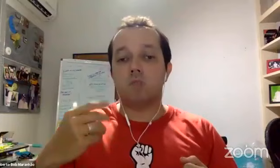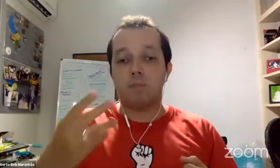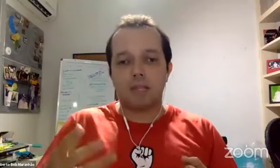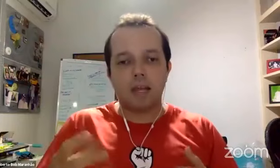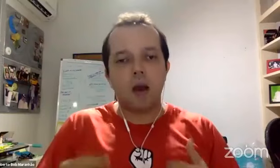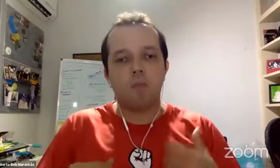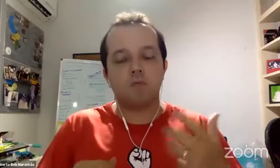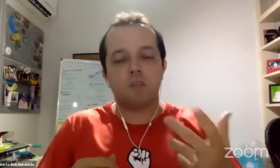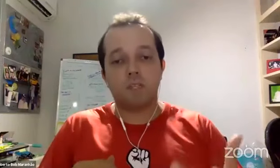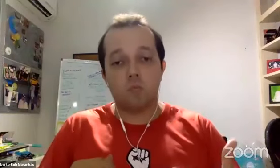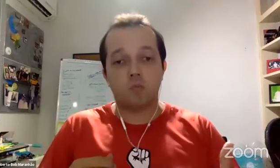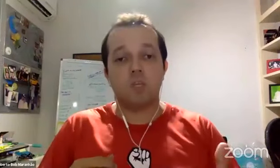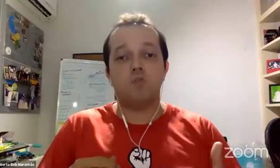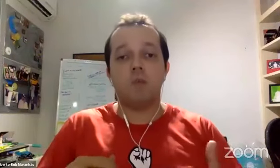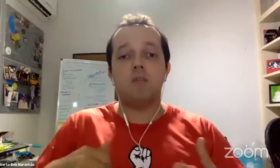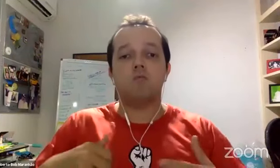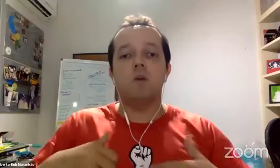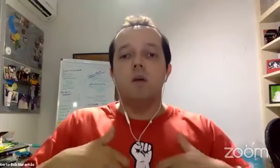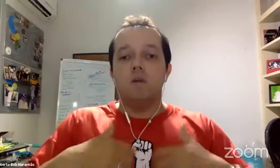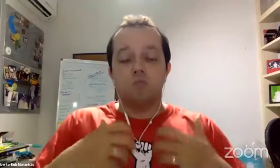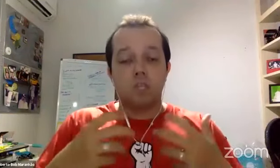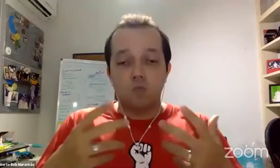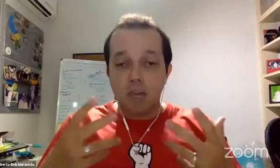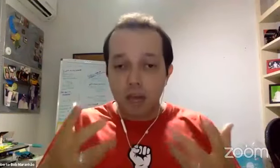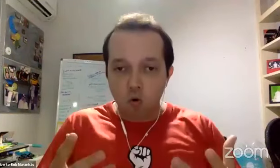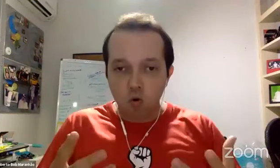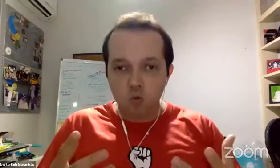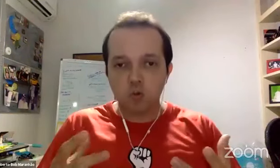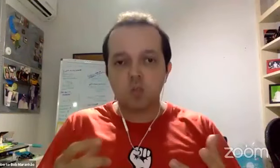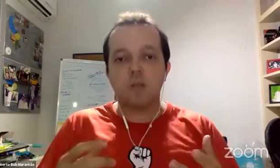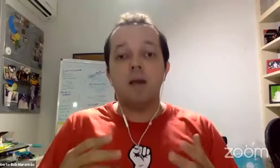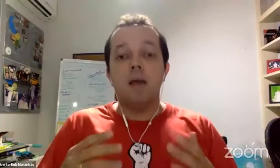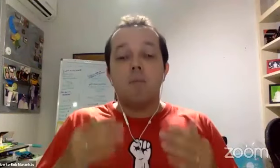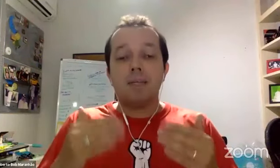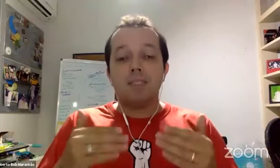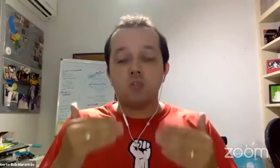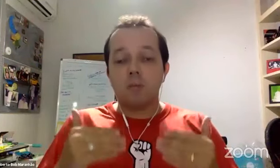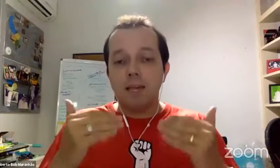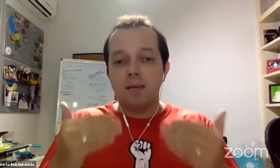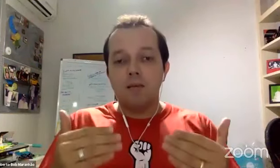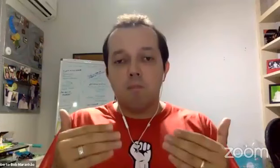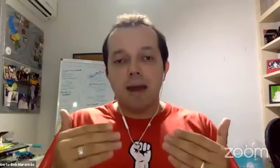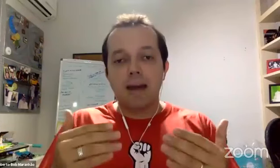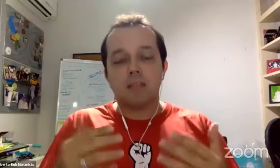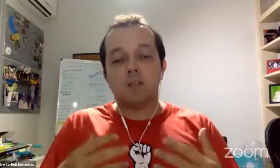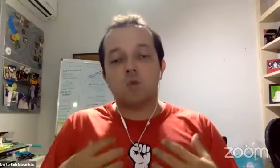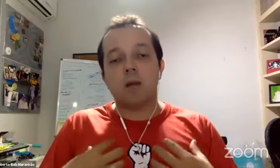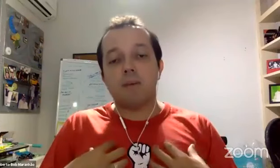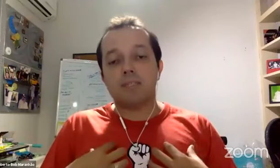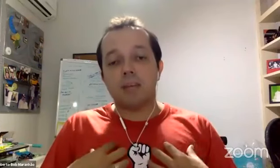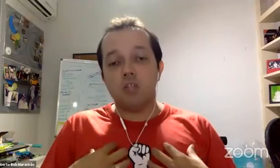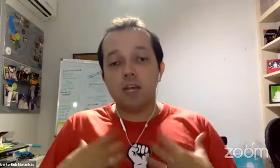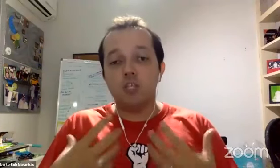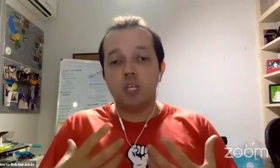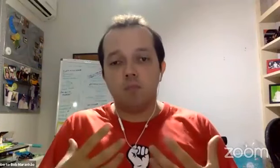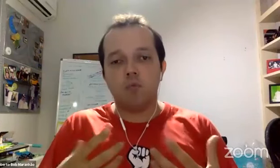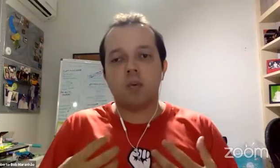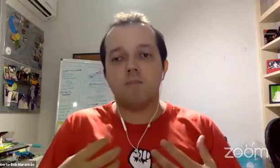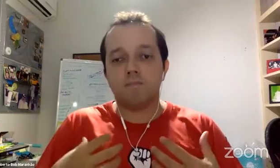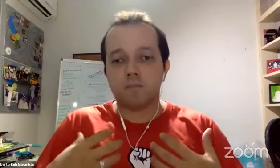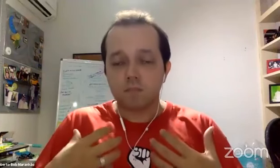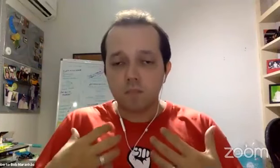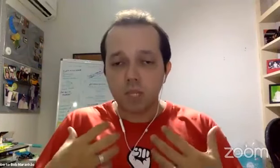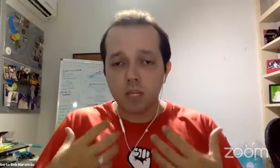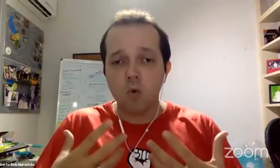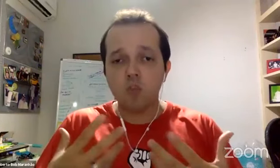você não tem material para você fazer um procedimento, você não tem recursos, né? Mas isso também impacta na sua capacidade de agir,